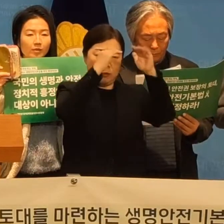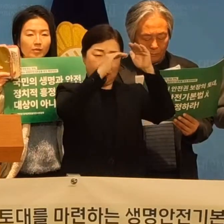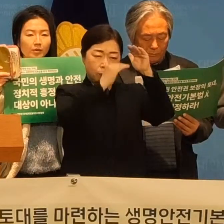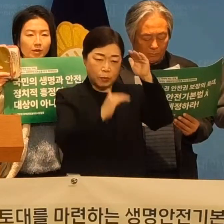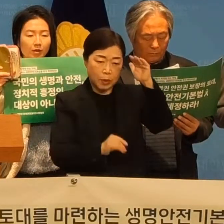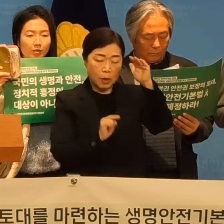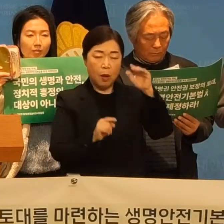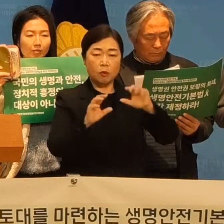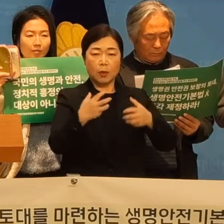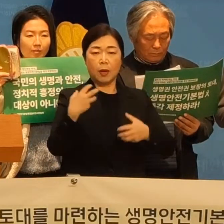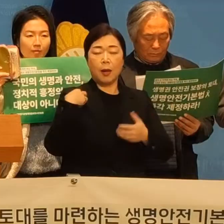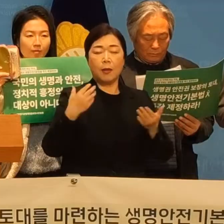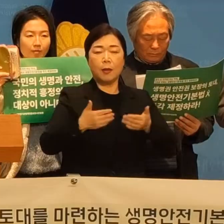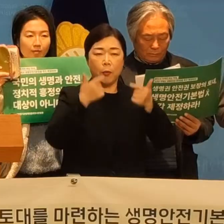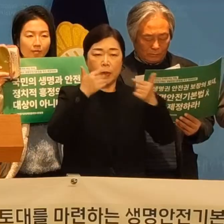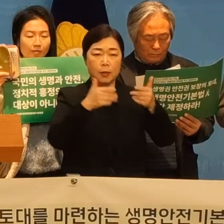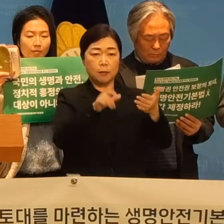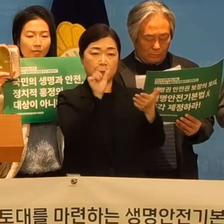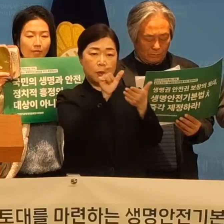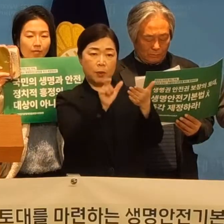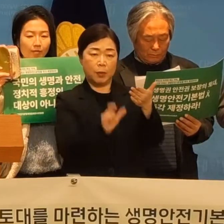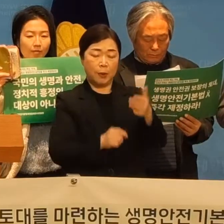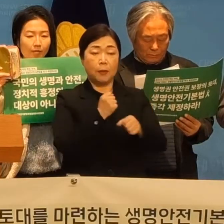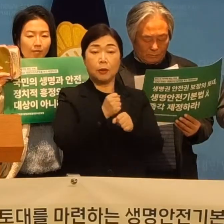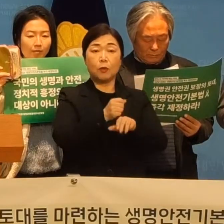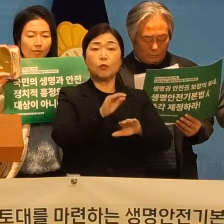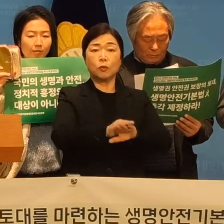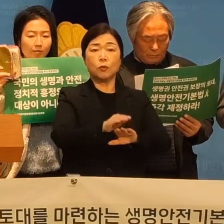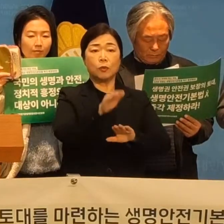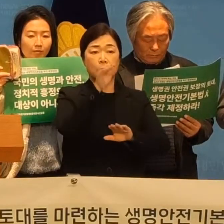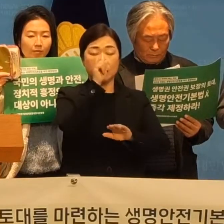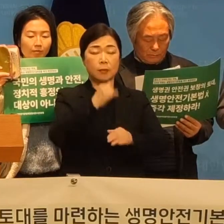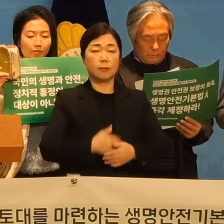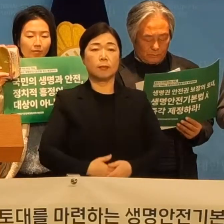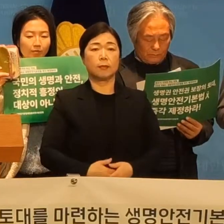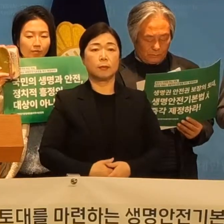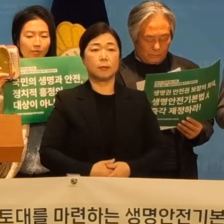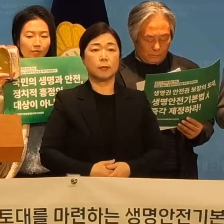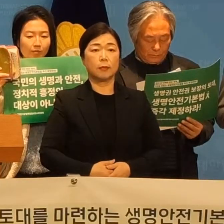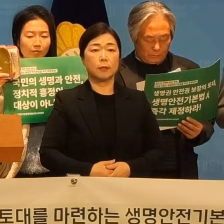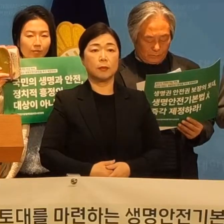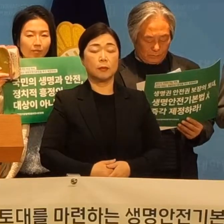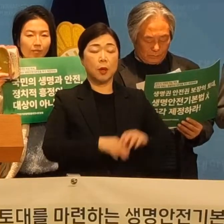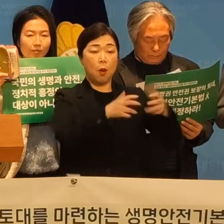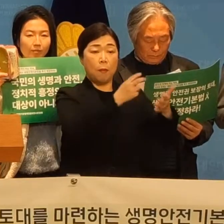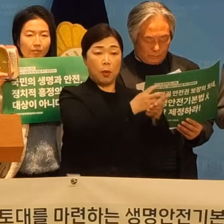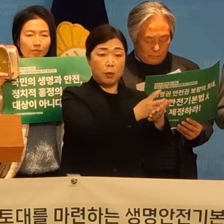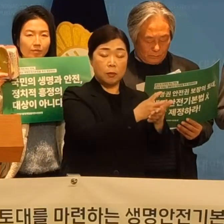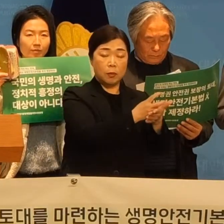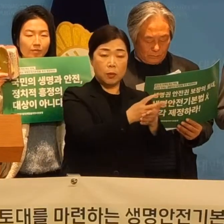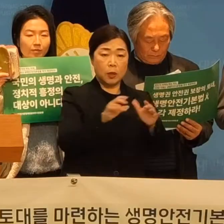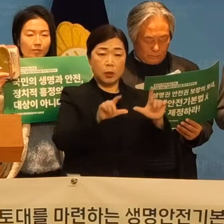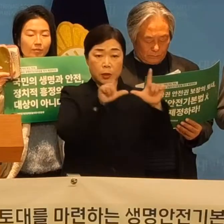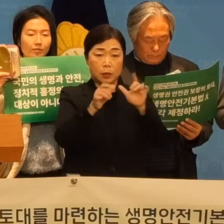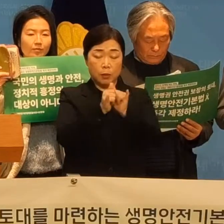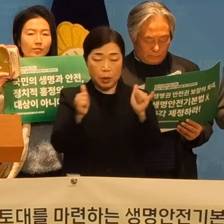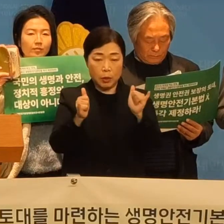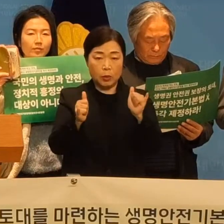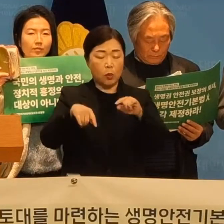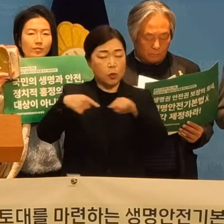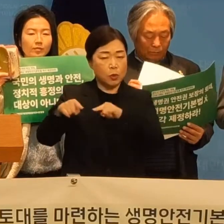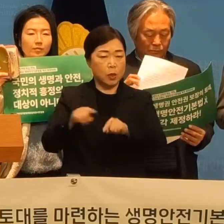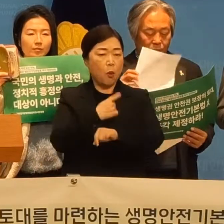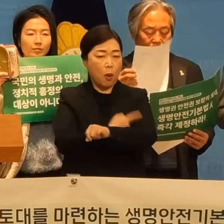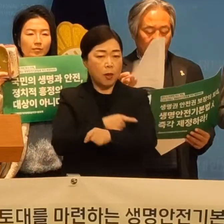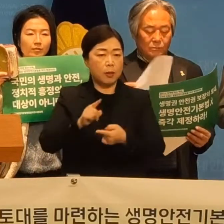국가의 의무를 분명히 하는 것을 그 내용으로 하고 있습니다. 헌법과 시민적 및 정치적